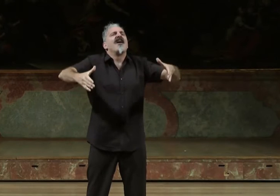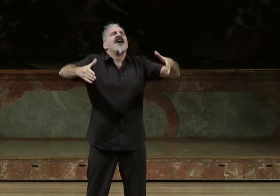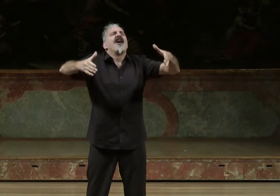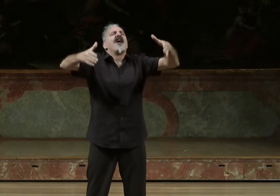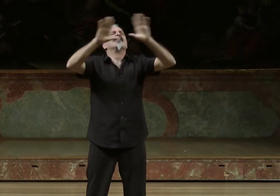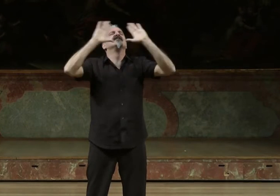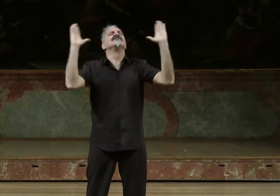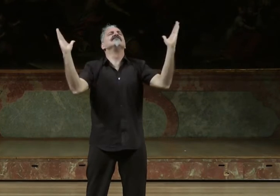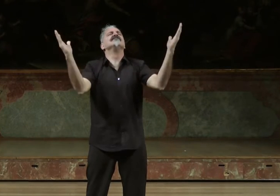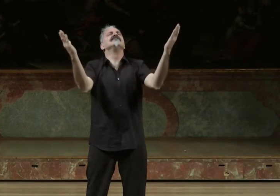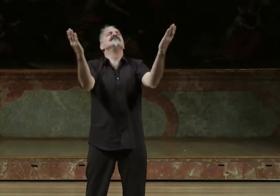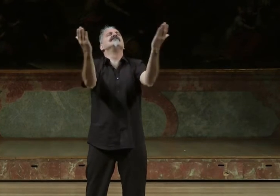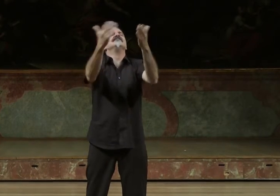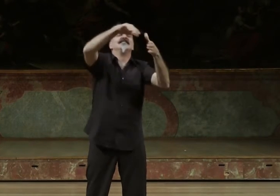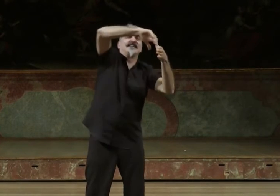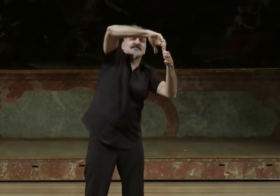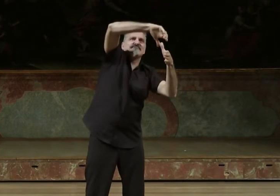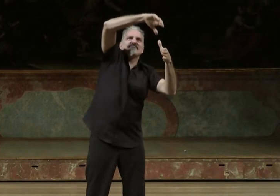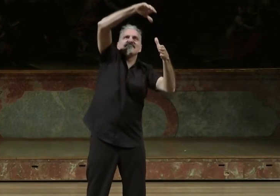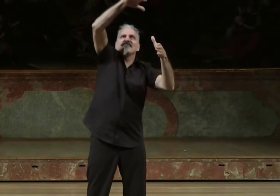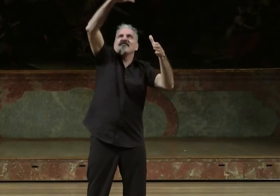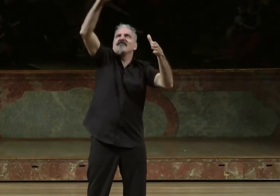Hoch. Ein hoher Turm.